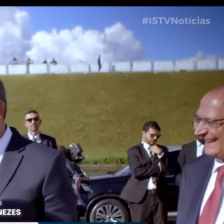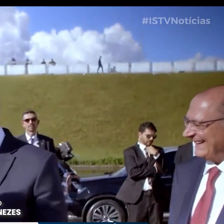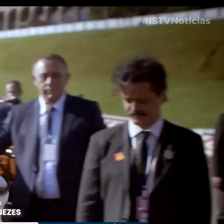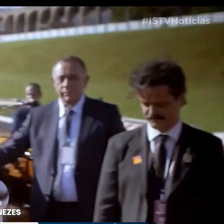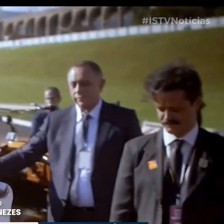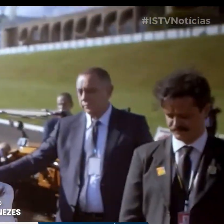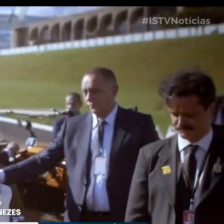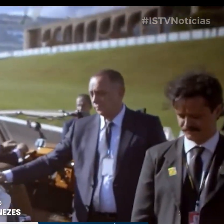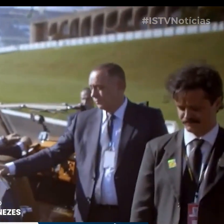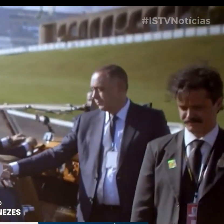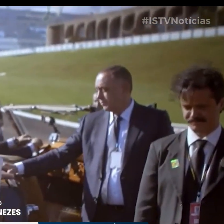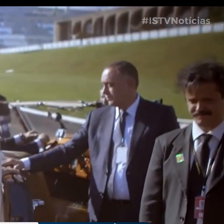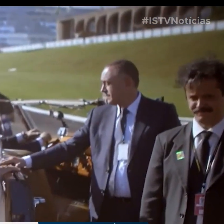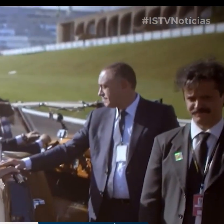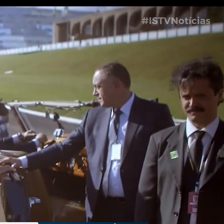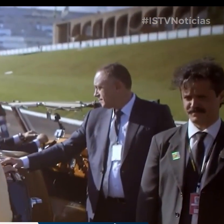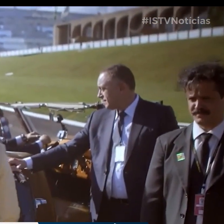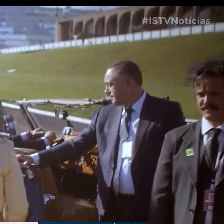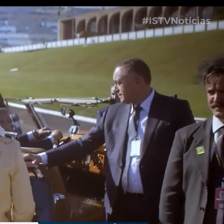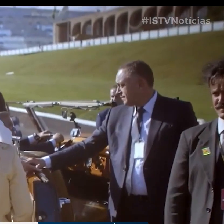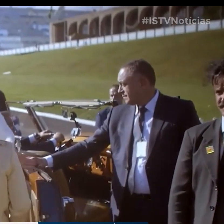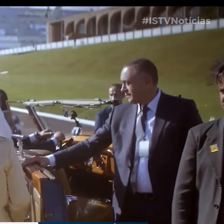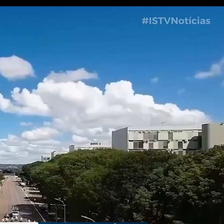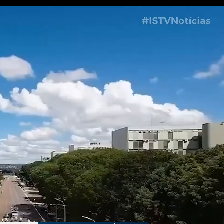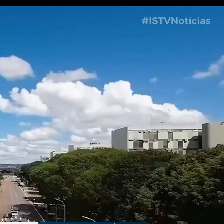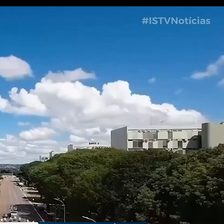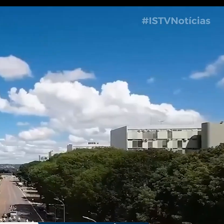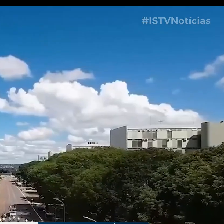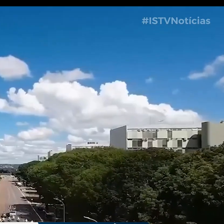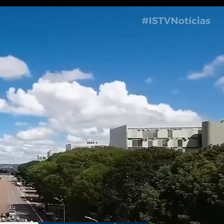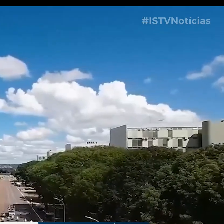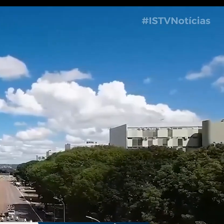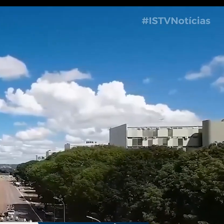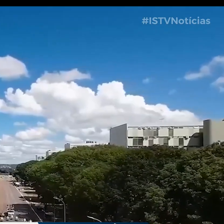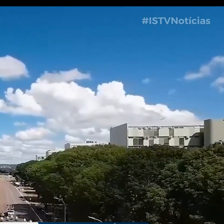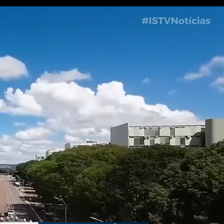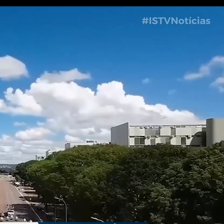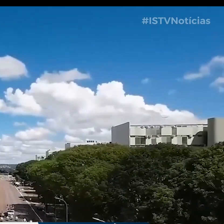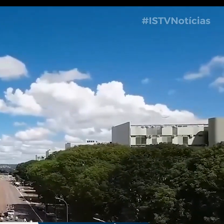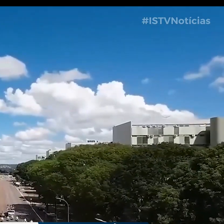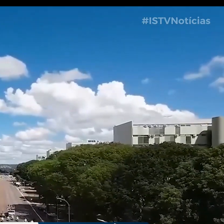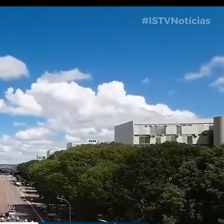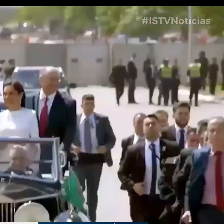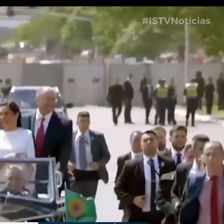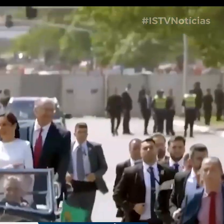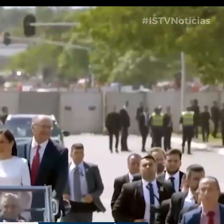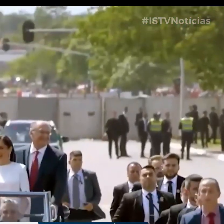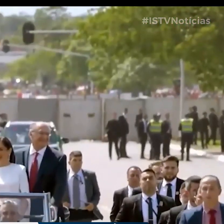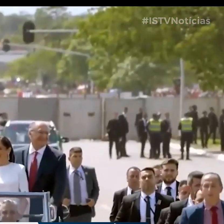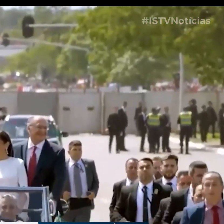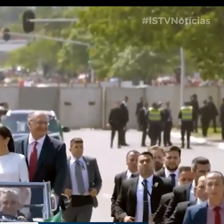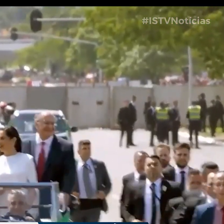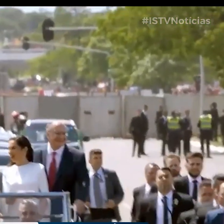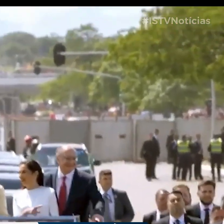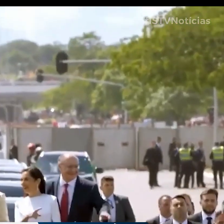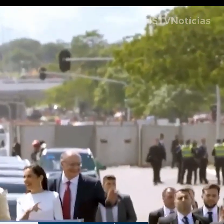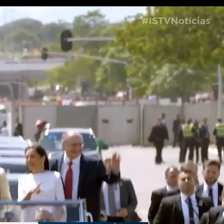Março a avaliação positiva de Lula era de 41%, já reprovação era de 24% sendo que 30%